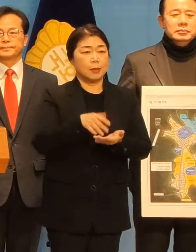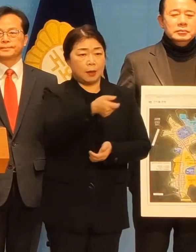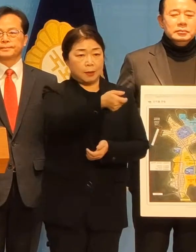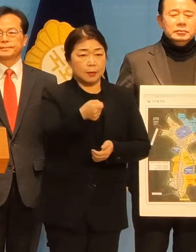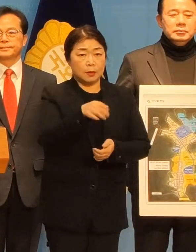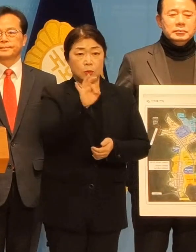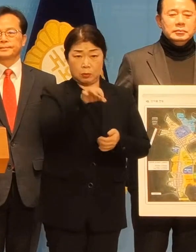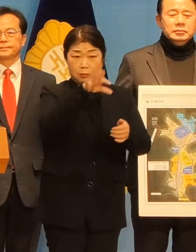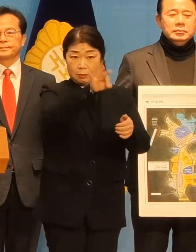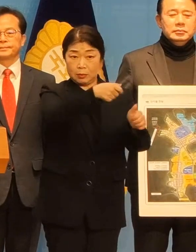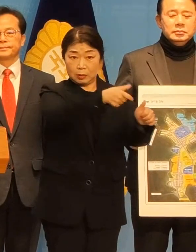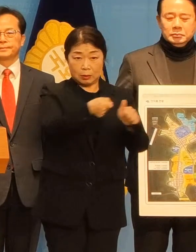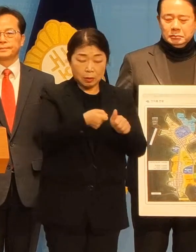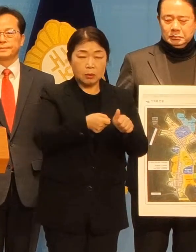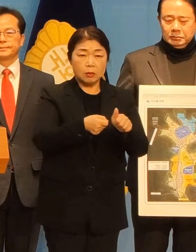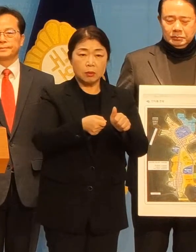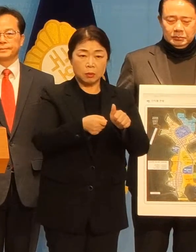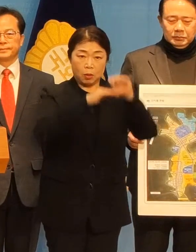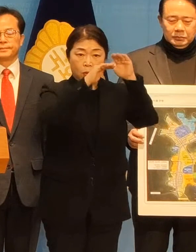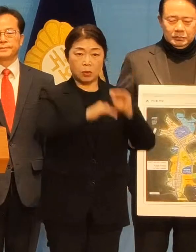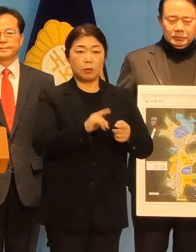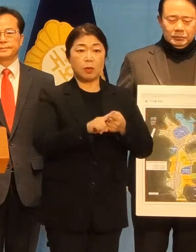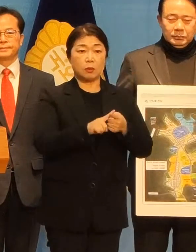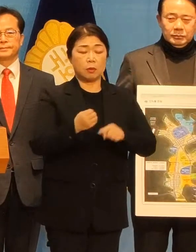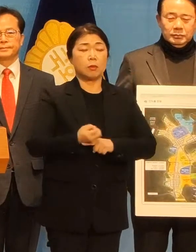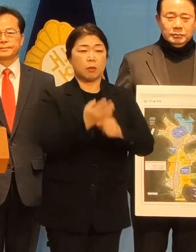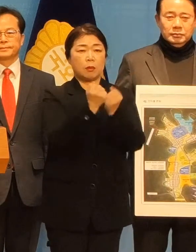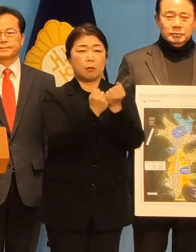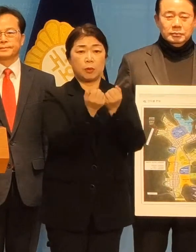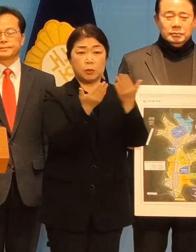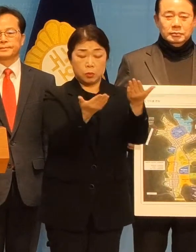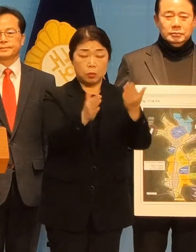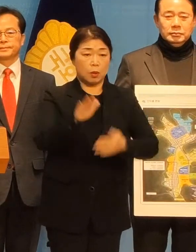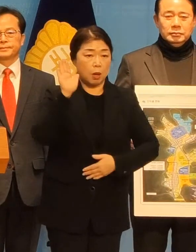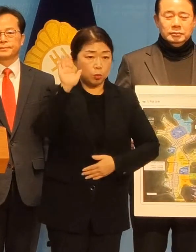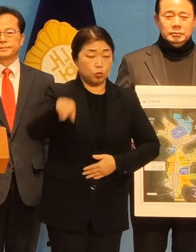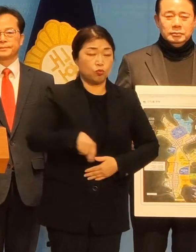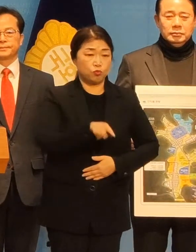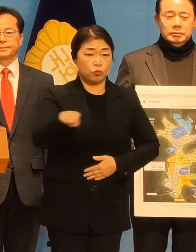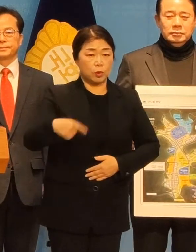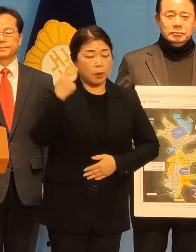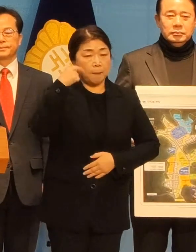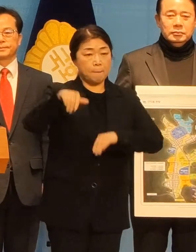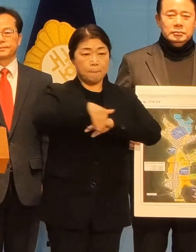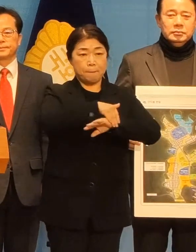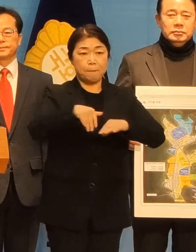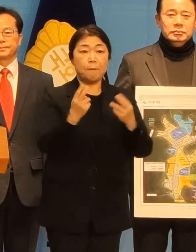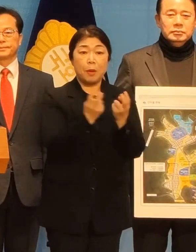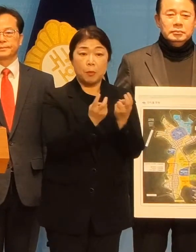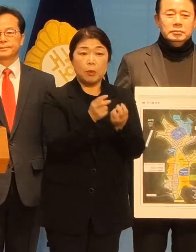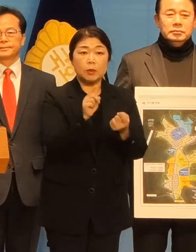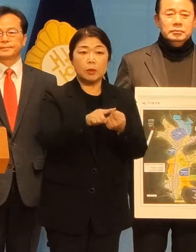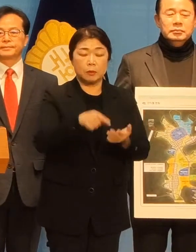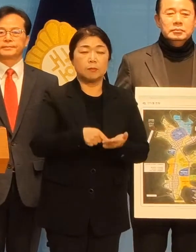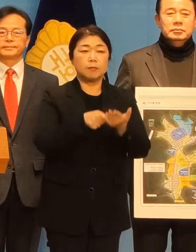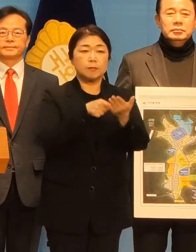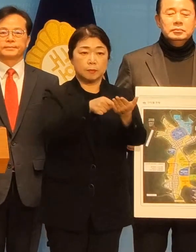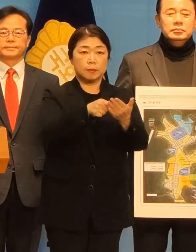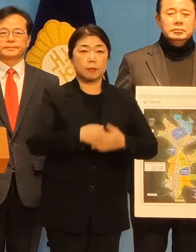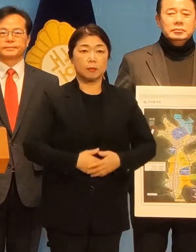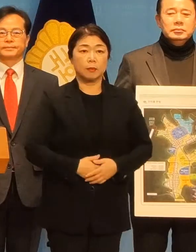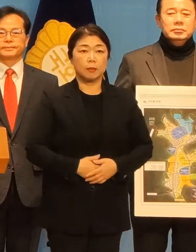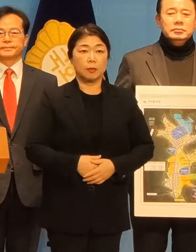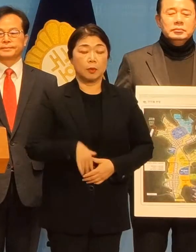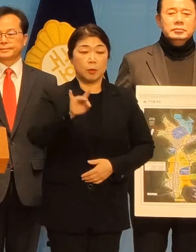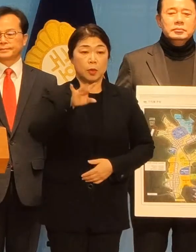있도록 노력했던 과정을 전달해 드리고 앞으로의 저희의 방향까지 오늘 제시해 드릴 예정입니다.